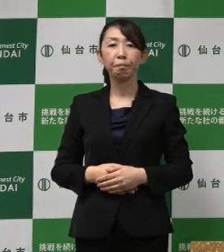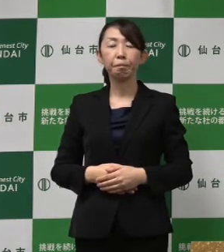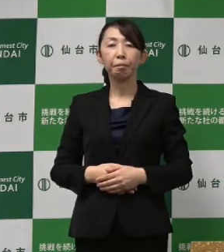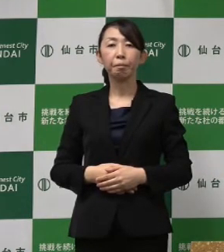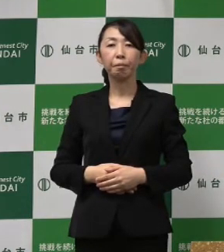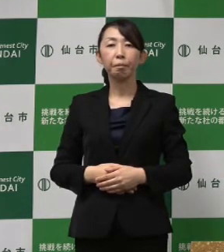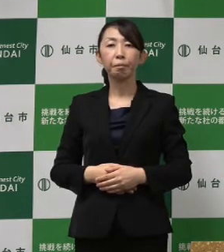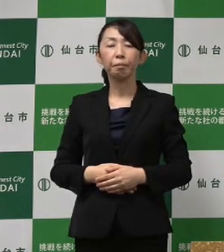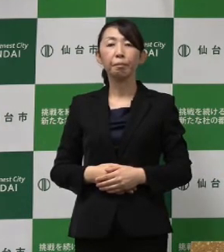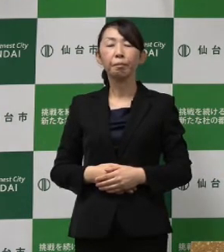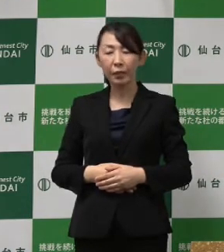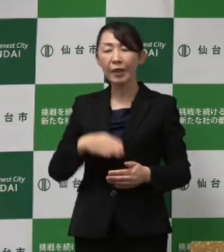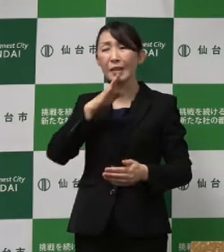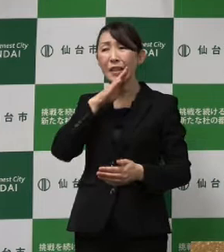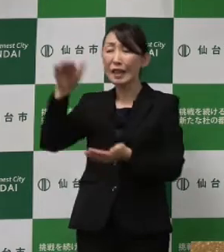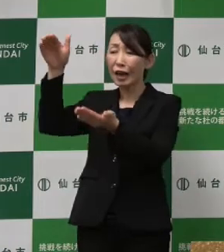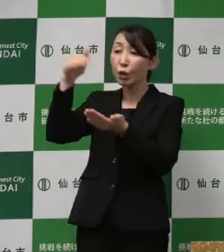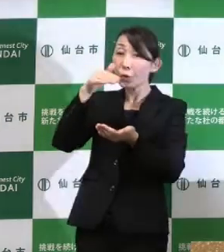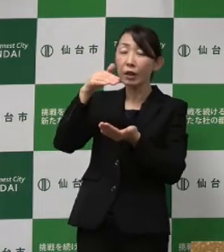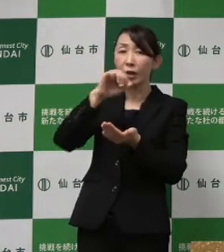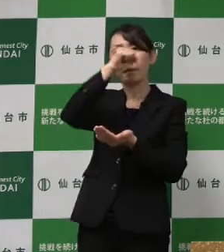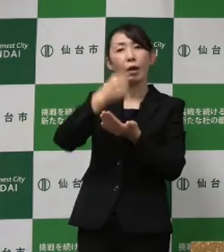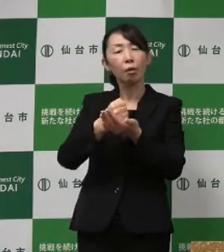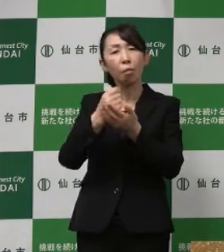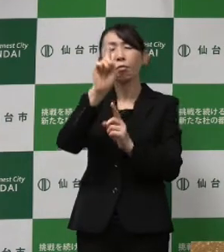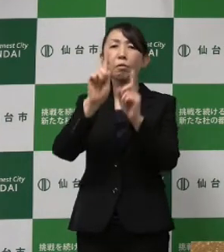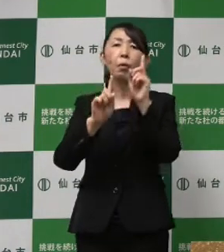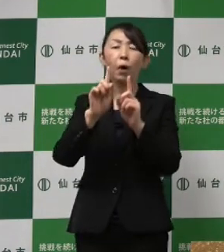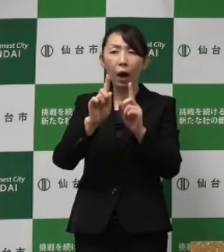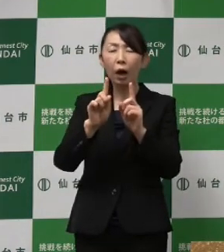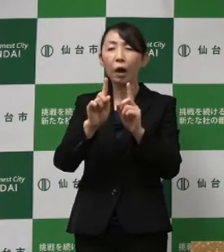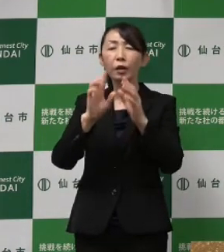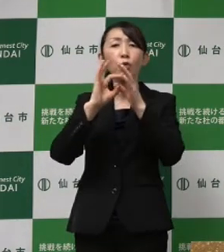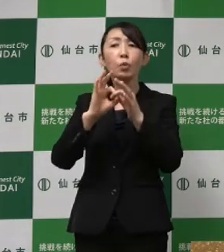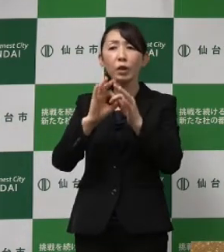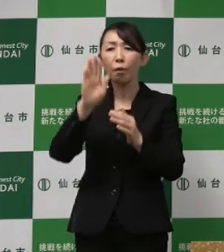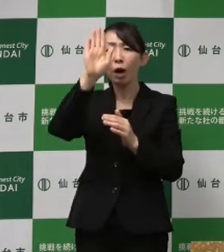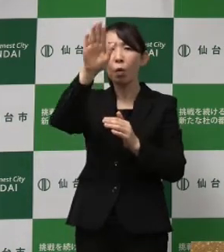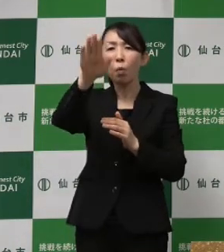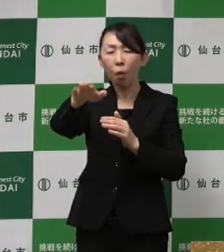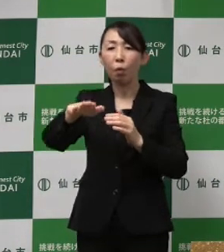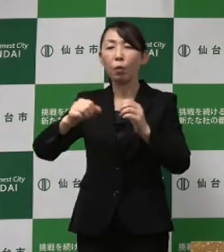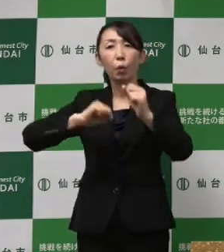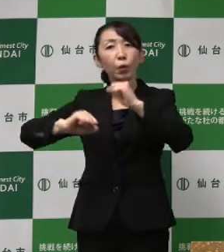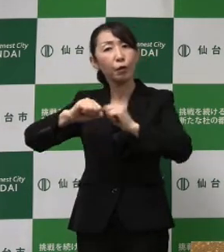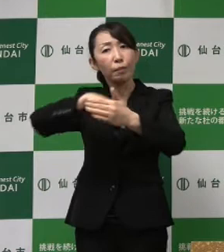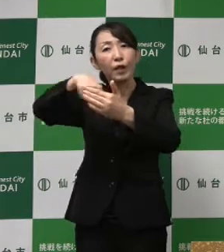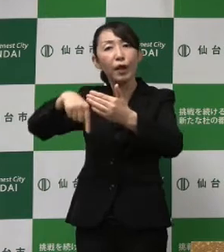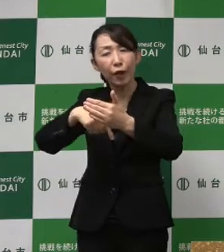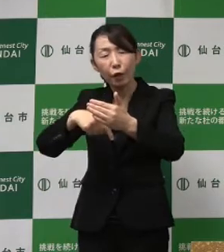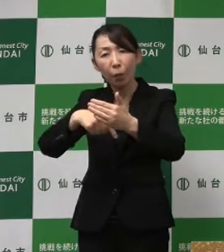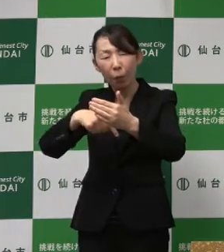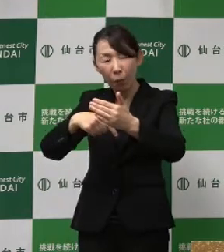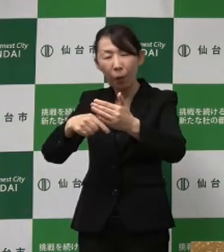持ってこれるかどうか、成功をするかどうかというのは、今後の取り組みにかかっているのはそれは事実だというふうに思ってい